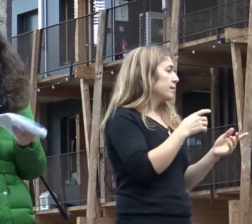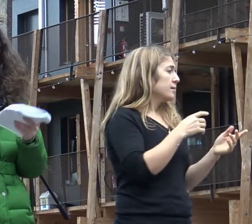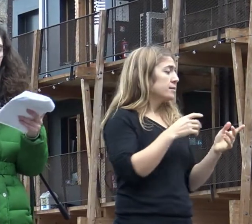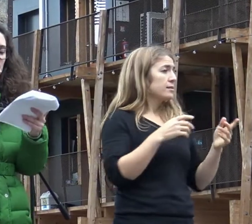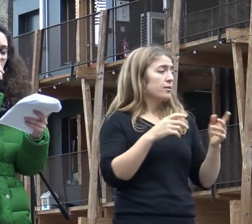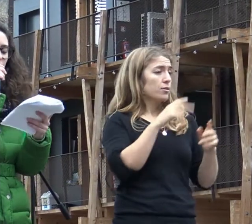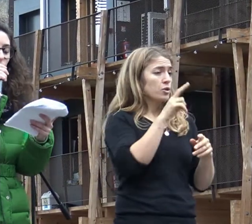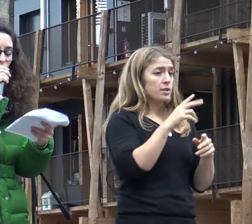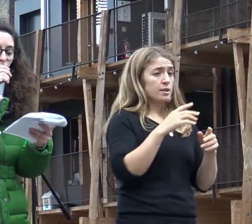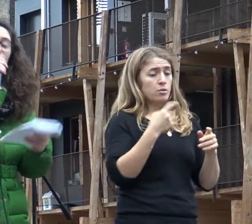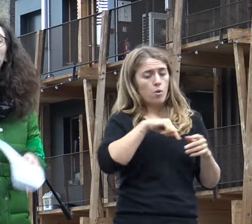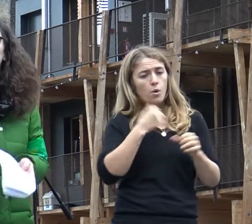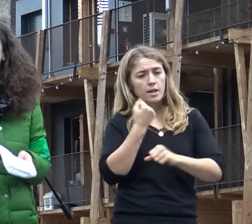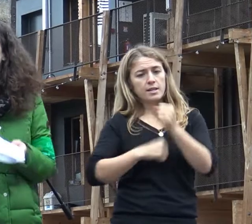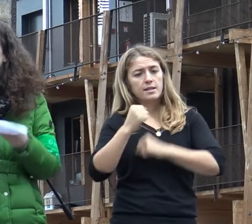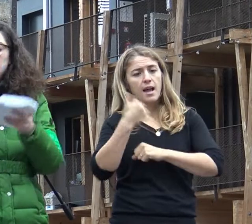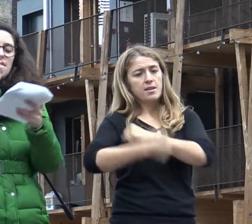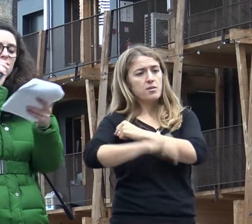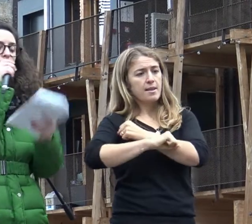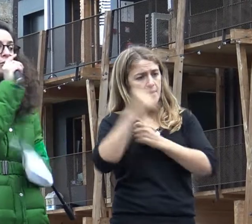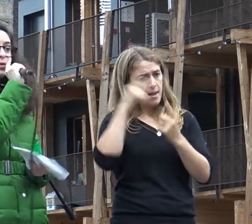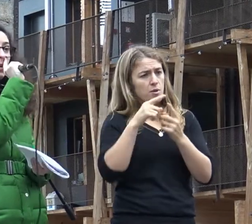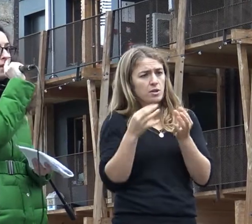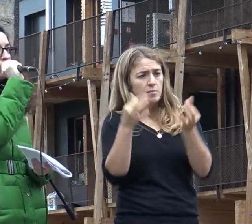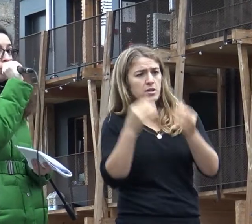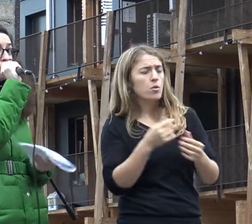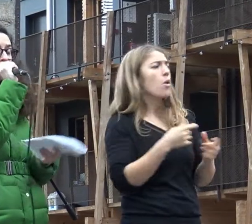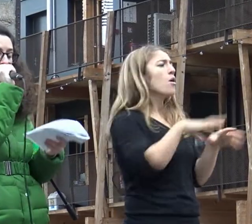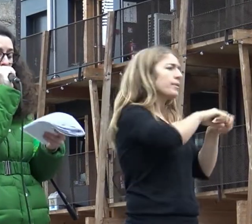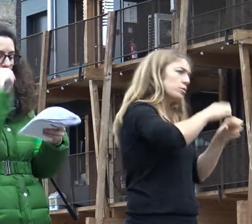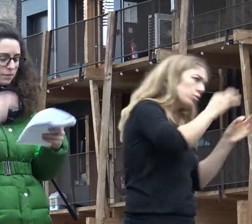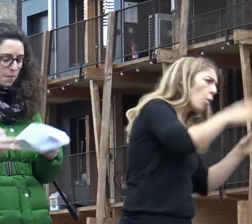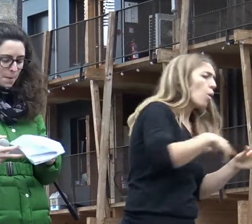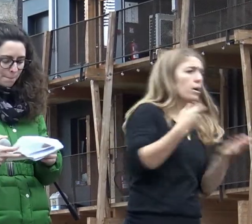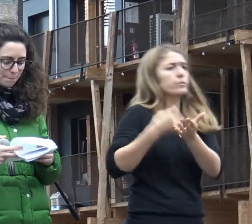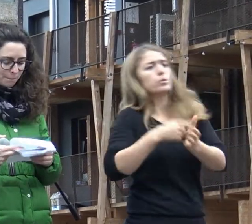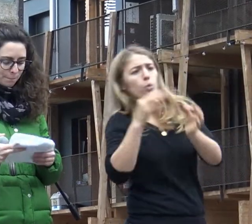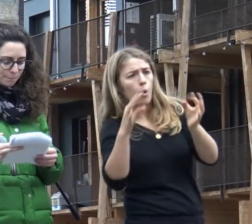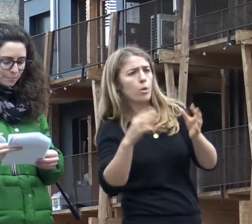les associations et les acteurs locaux pour sensibiliser à la surproduction et la surconsommation.